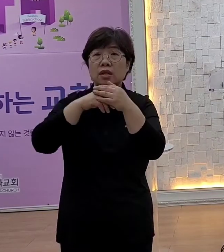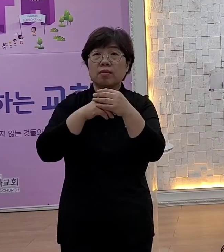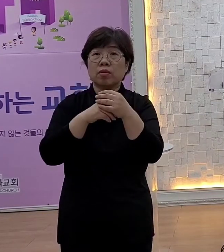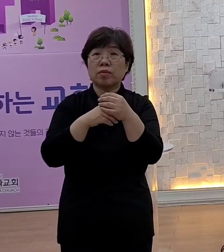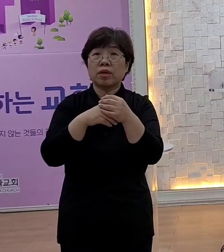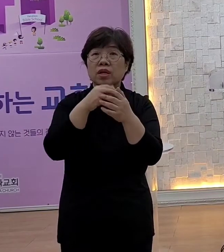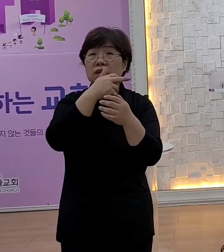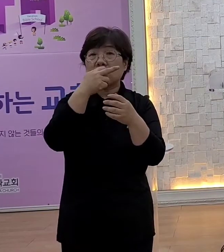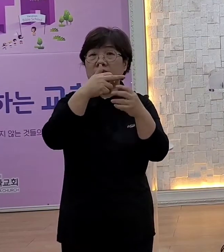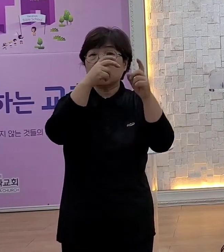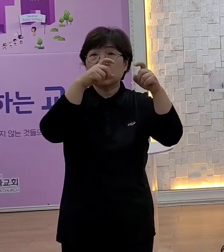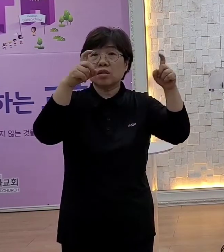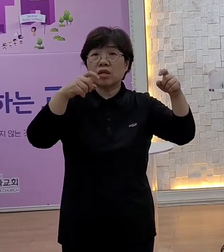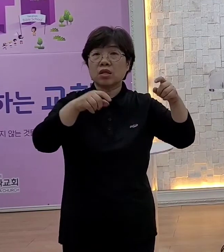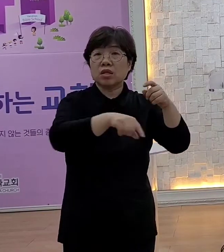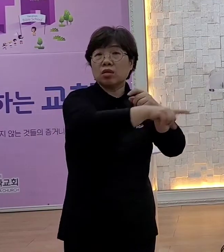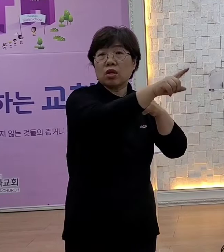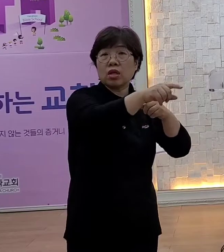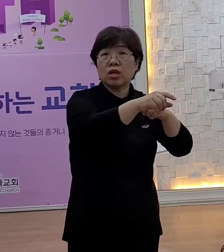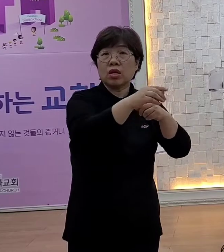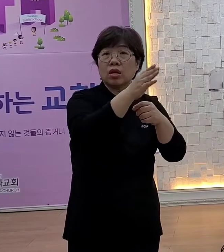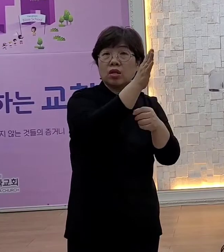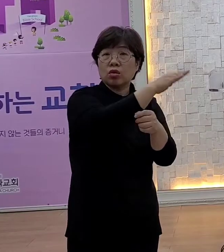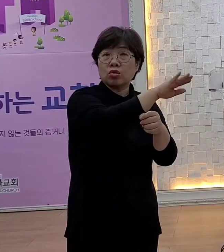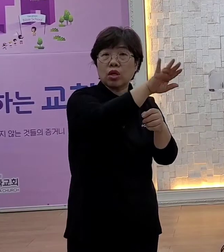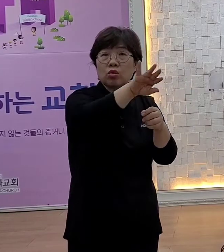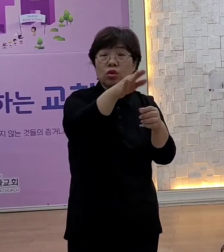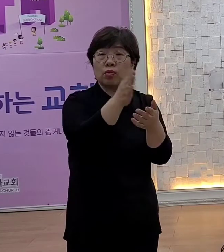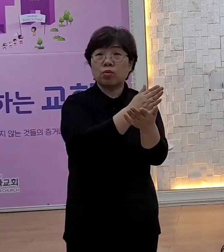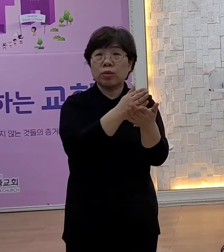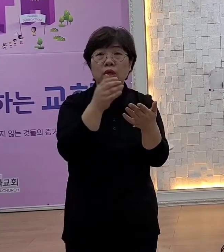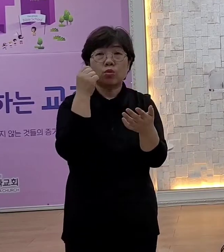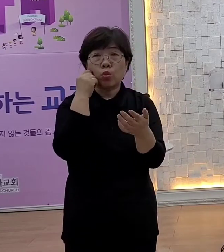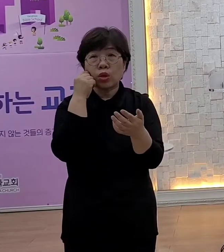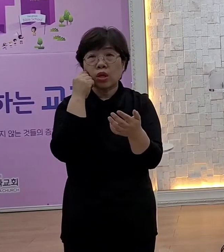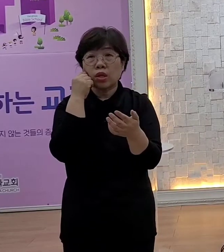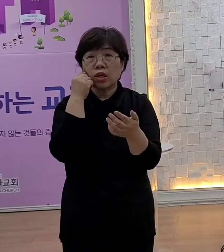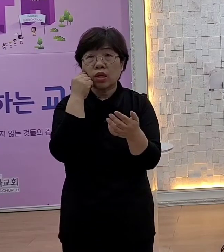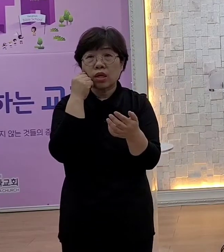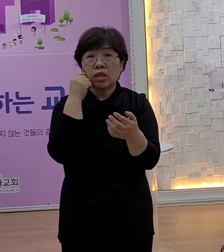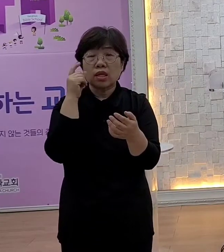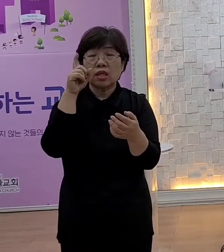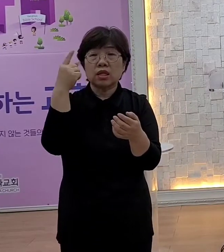시작. 하물며 이 큰 성읍 니느웨에는 좌우를